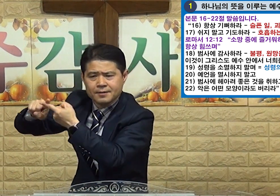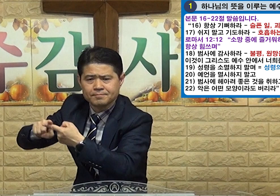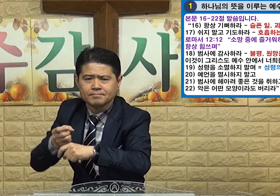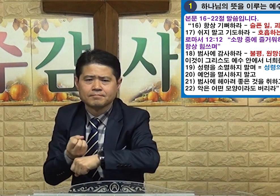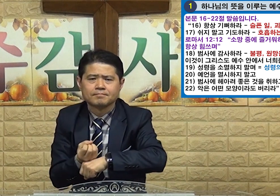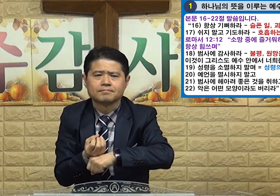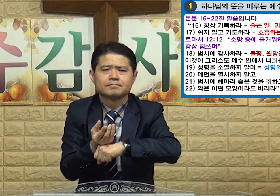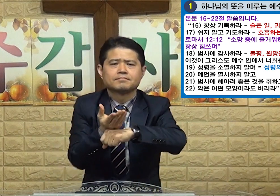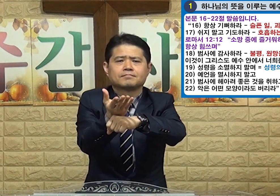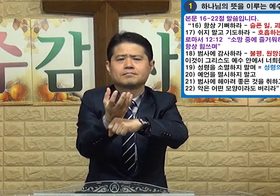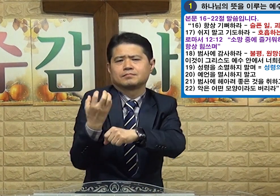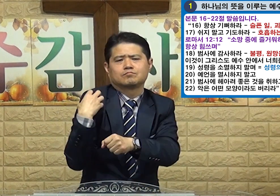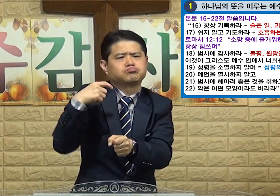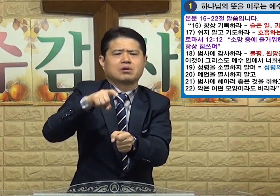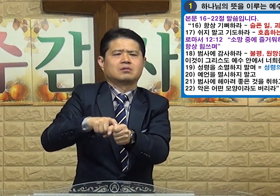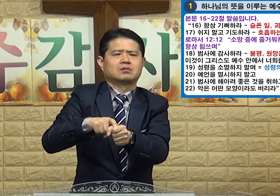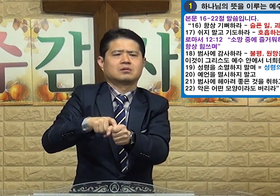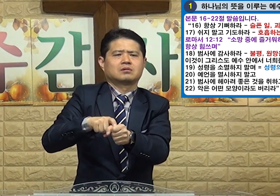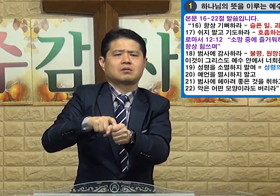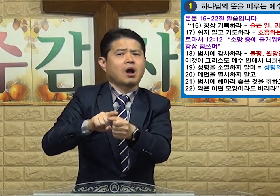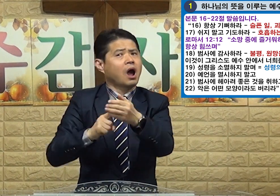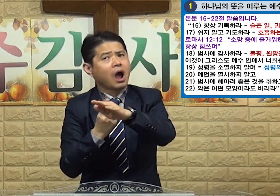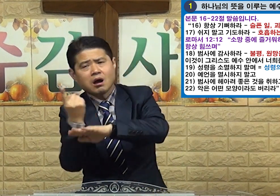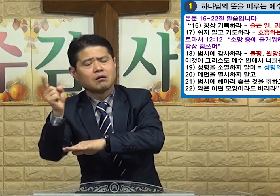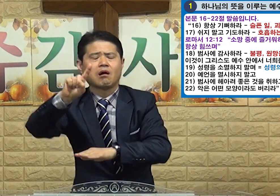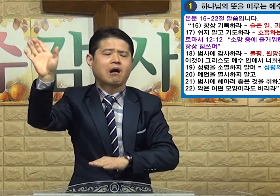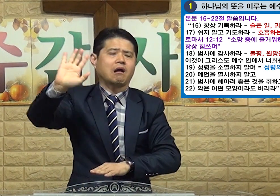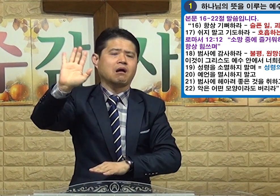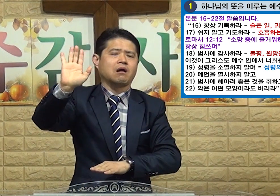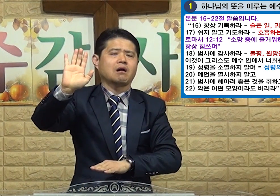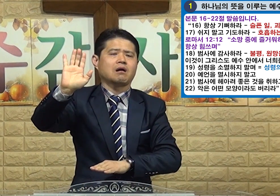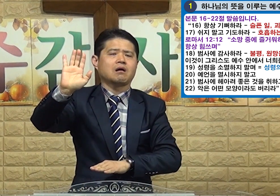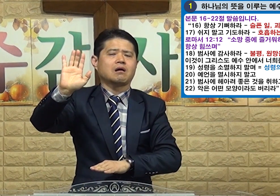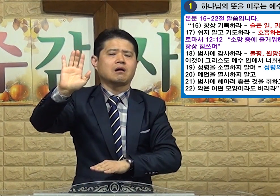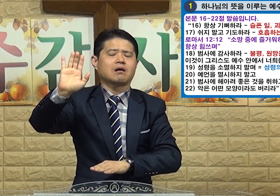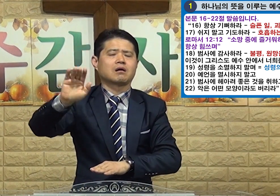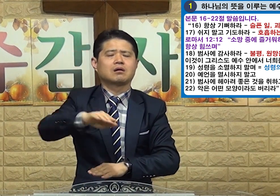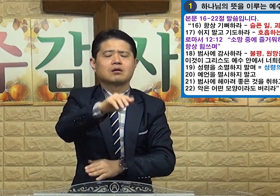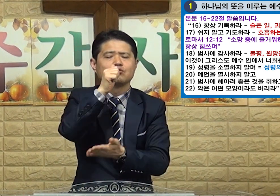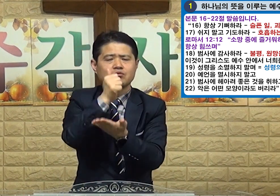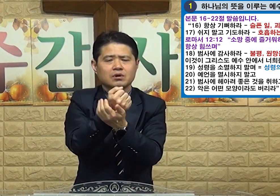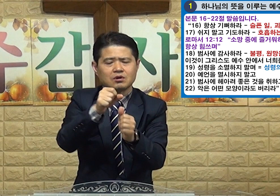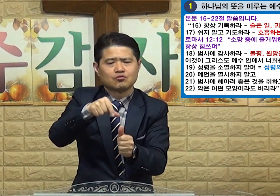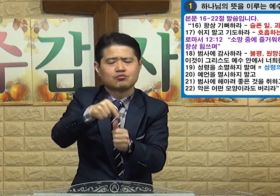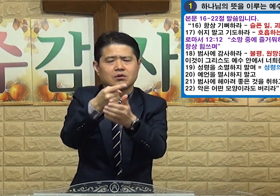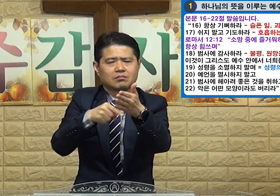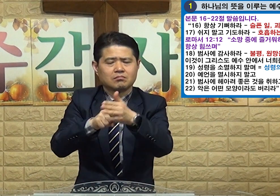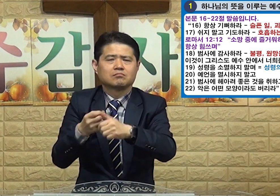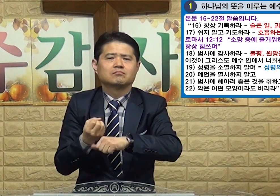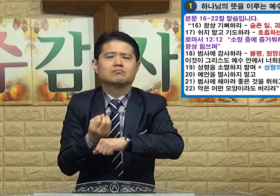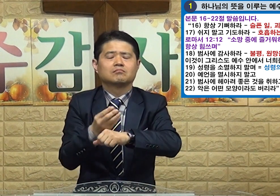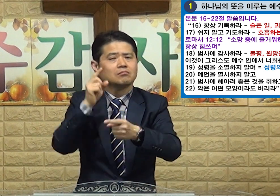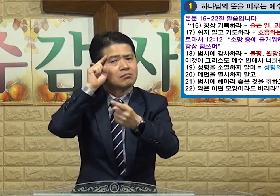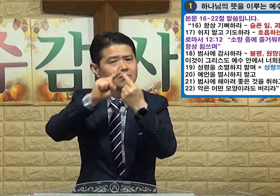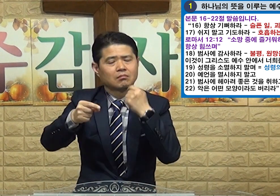이것은 하나님의 말씀을 그대로 전달하는 것이기 때문에 지어내는 것이 아닙니다. 우리의 죄를